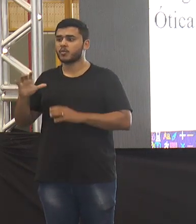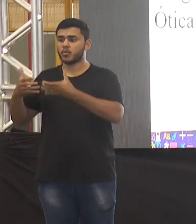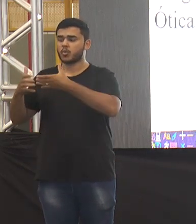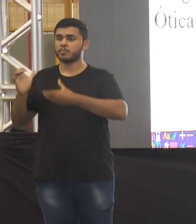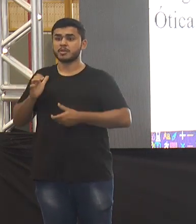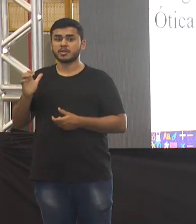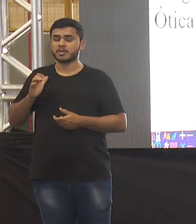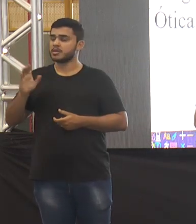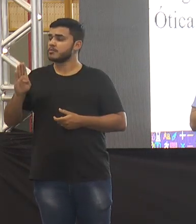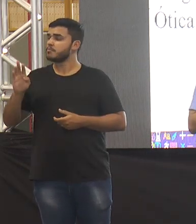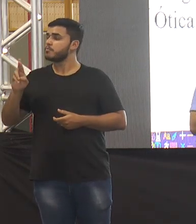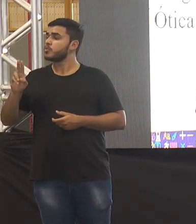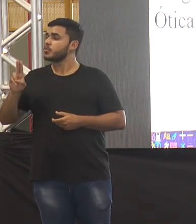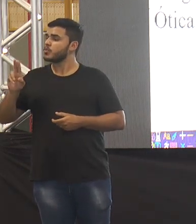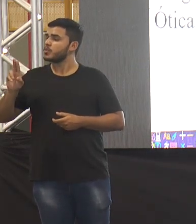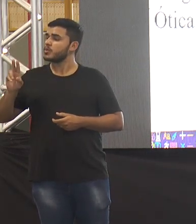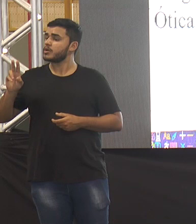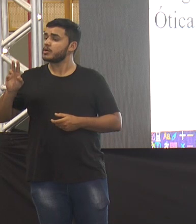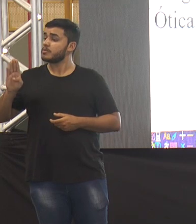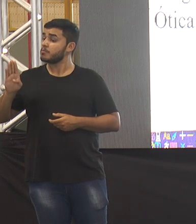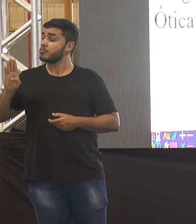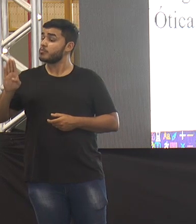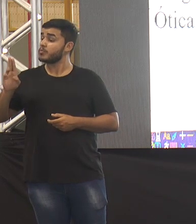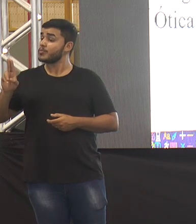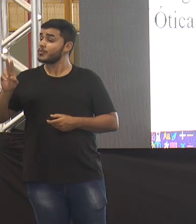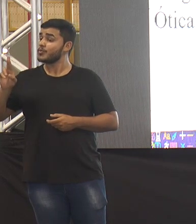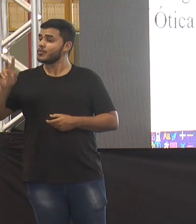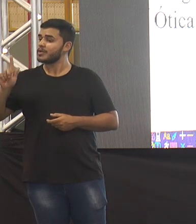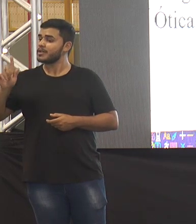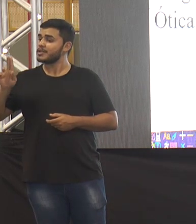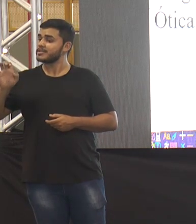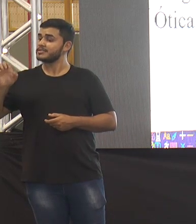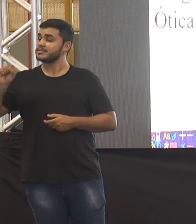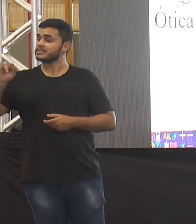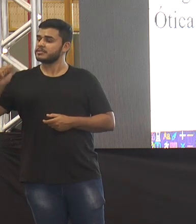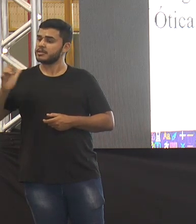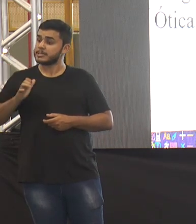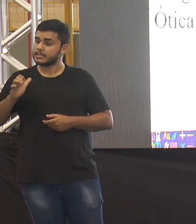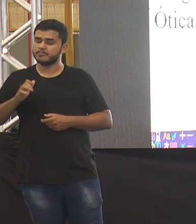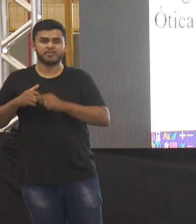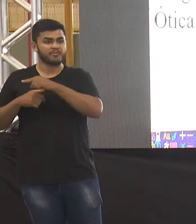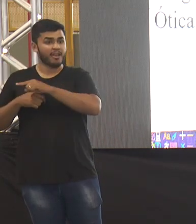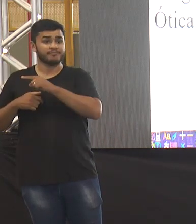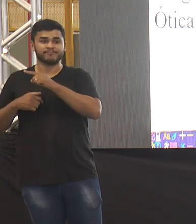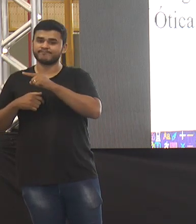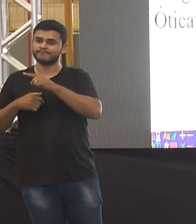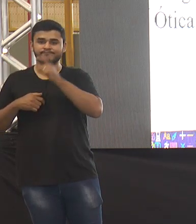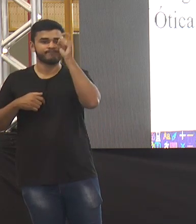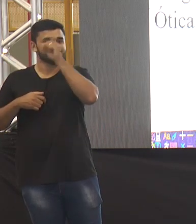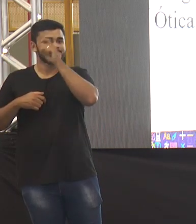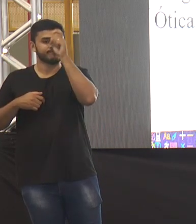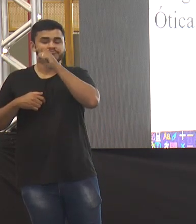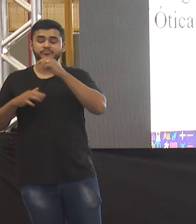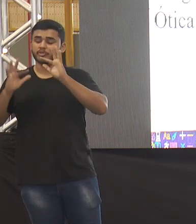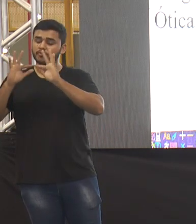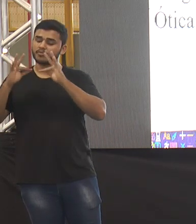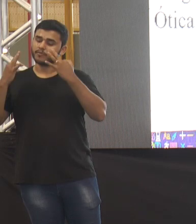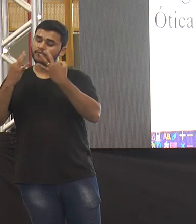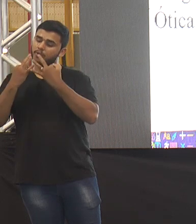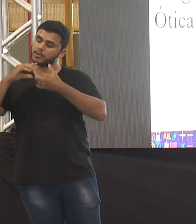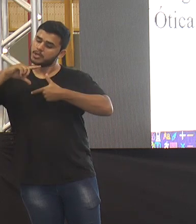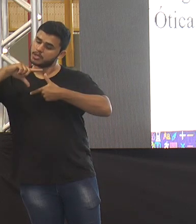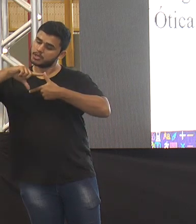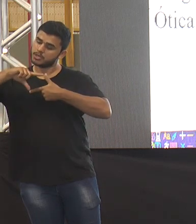O discurso é o discurso moralista. O discurso é o discurso família de bem, cidadão de